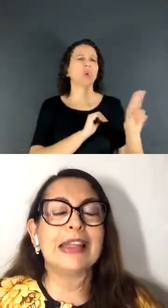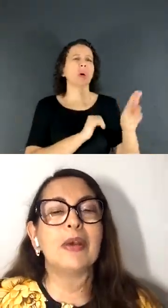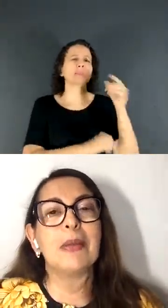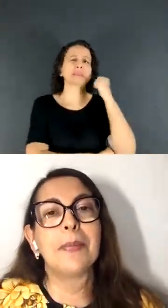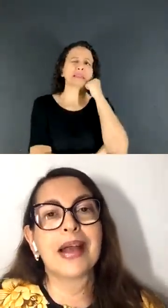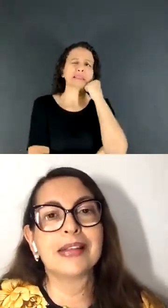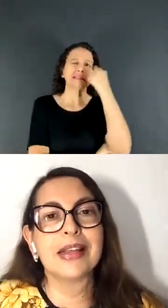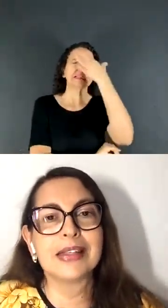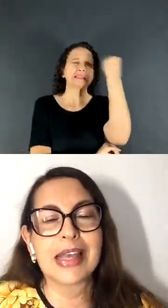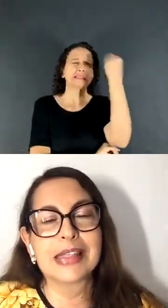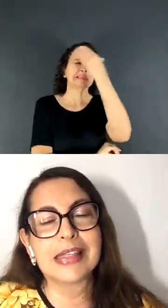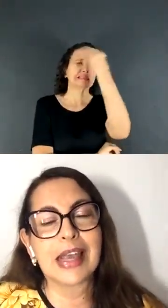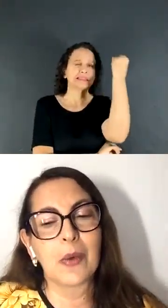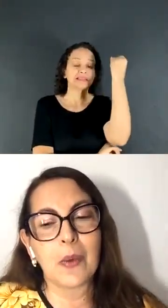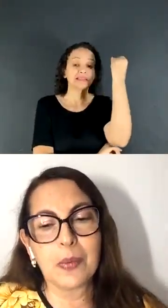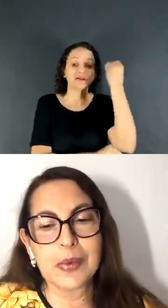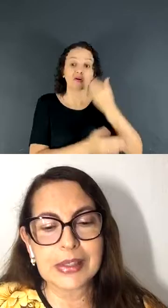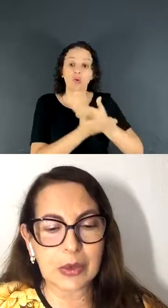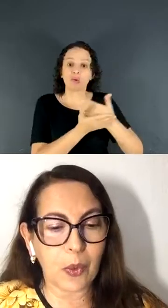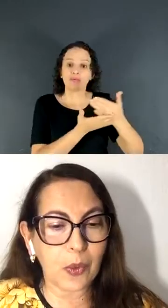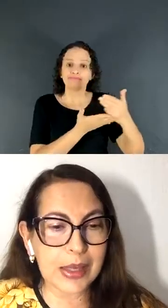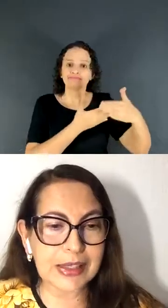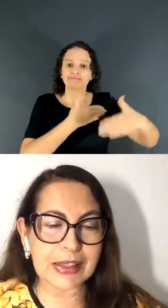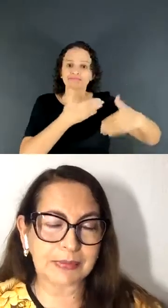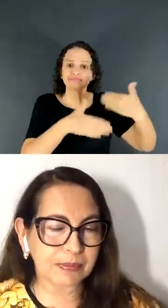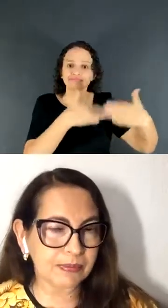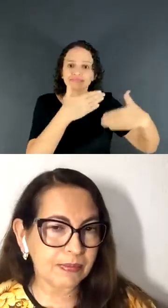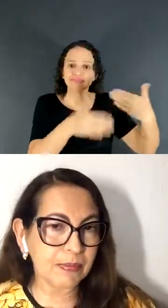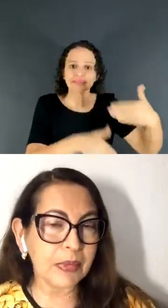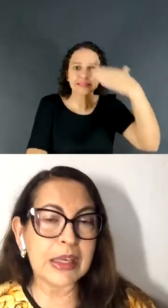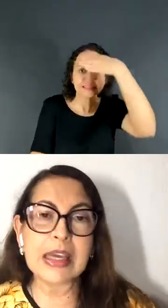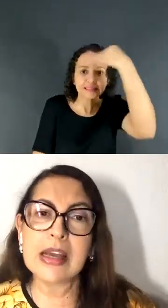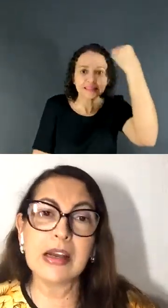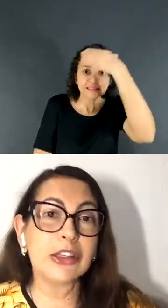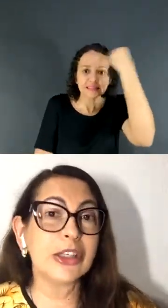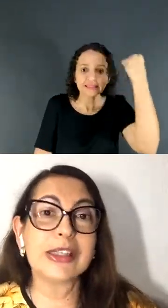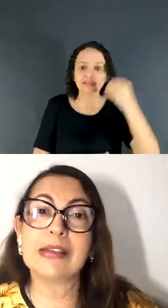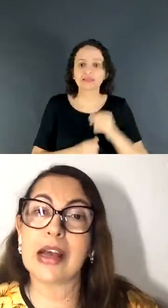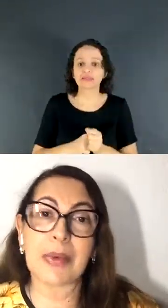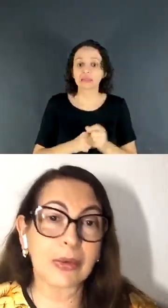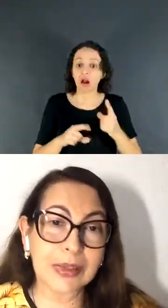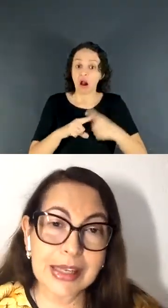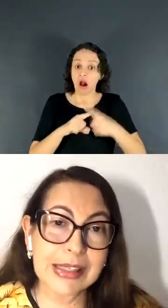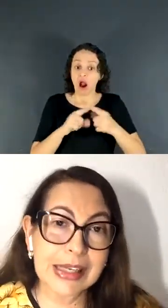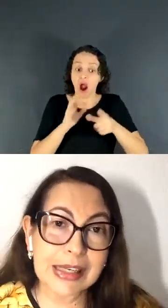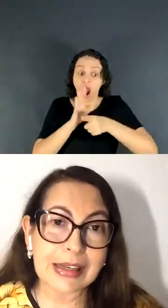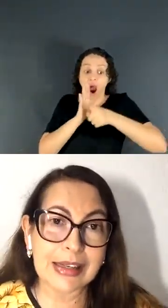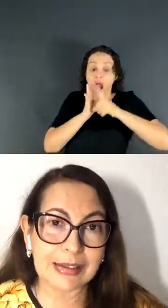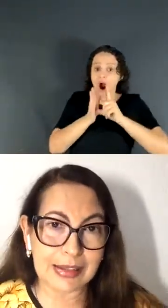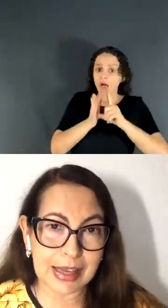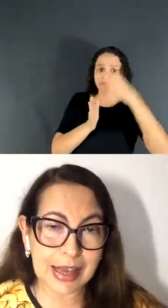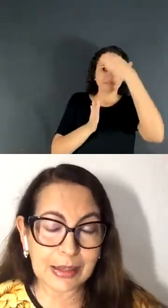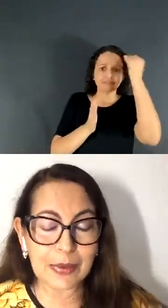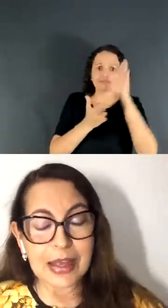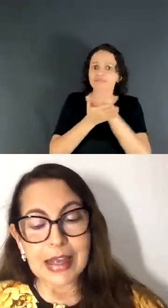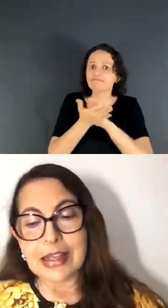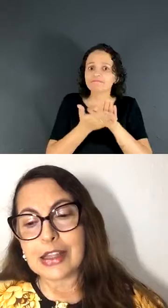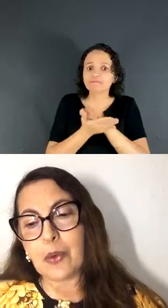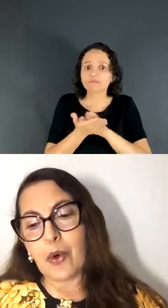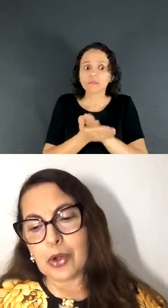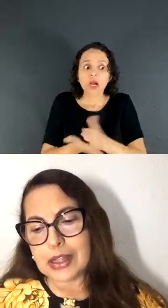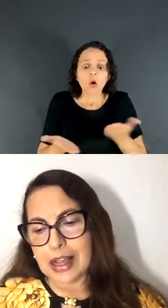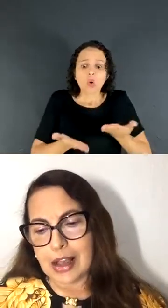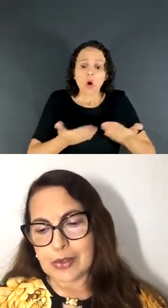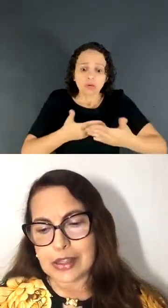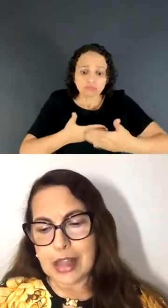né? Então ele passa a esquecer algumas coisas que antes não acontecia, certo?